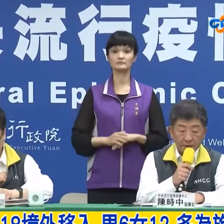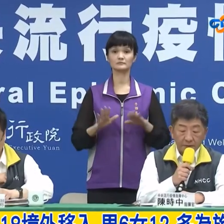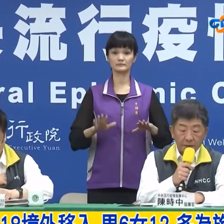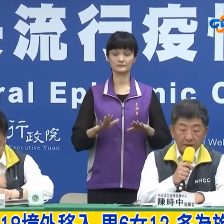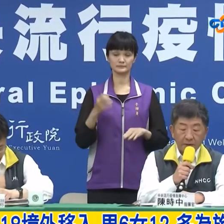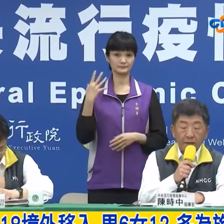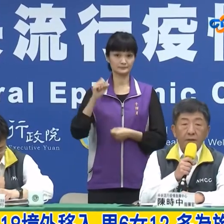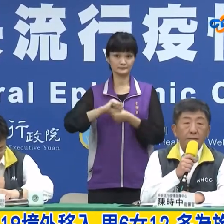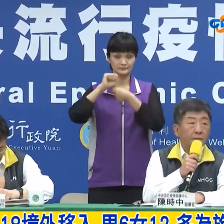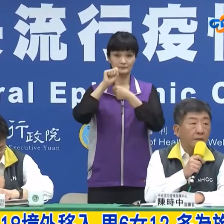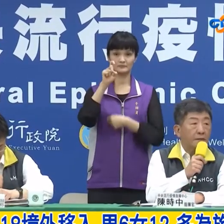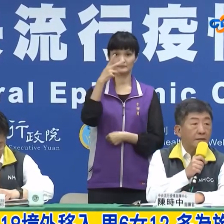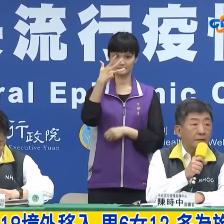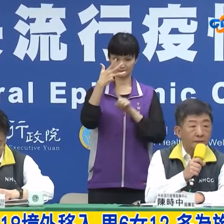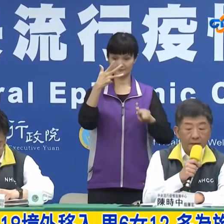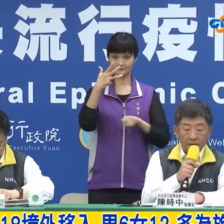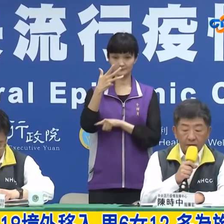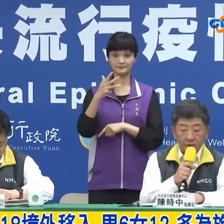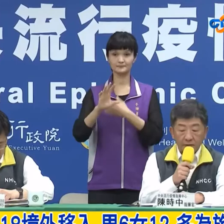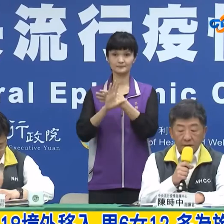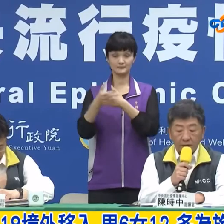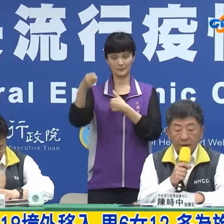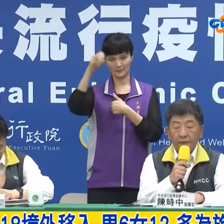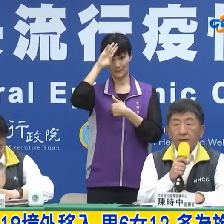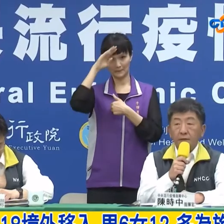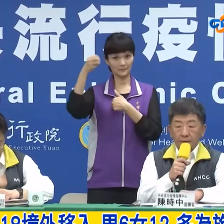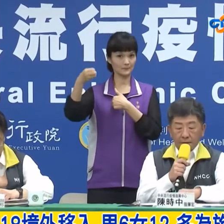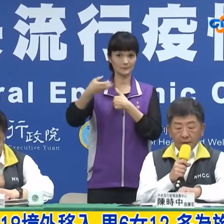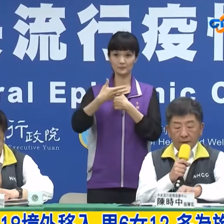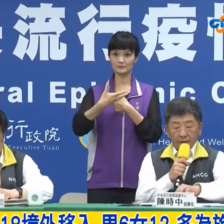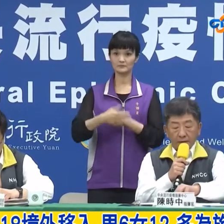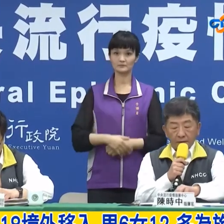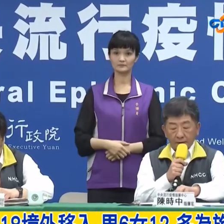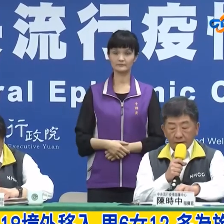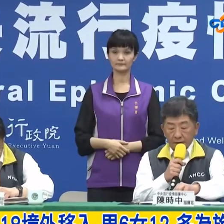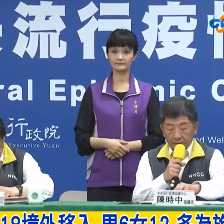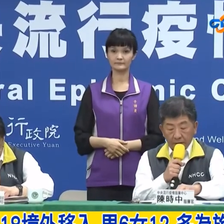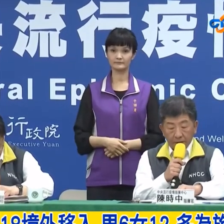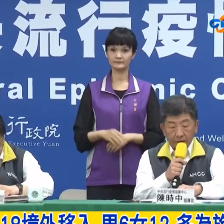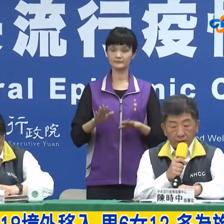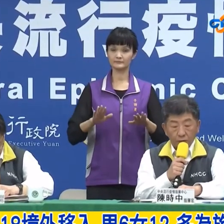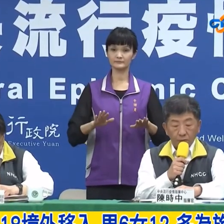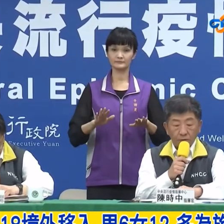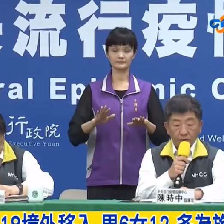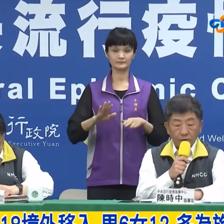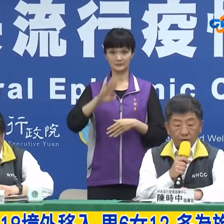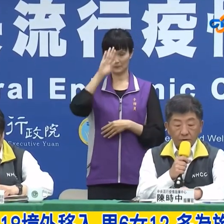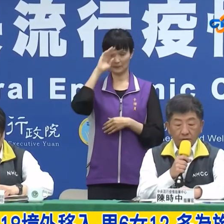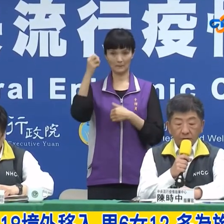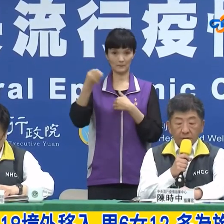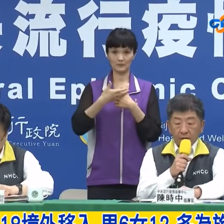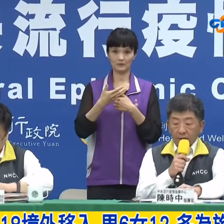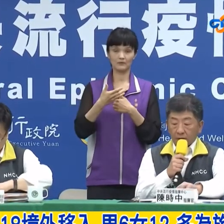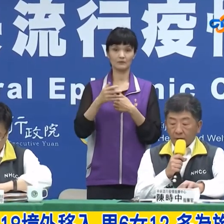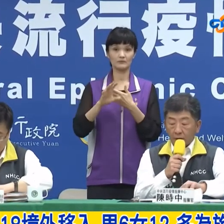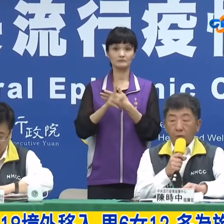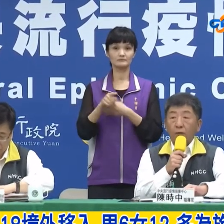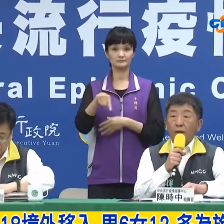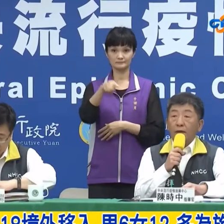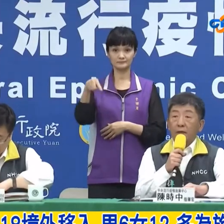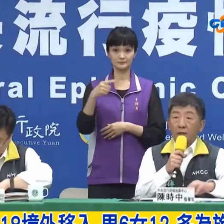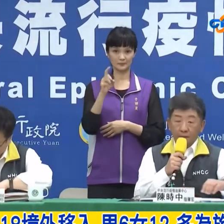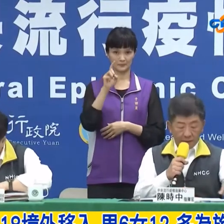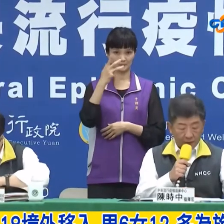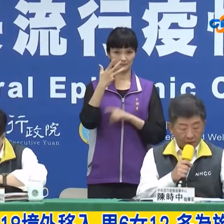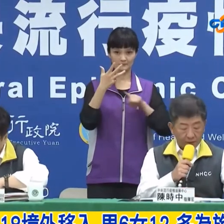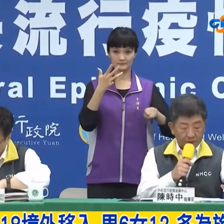增个18个境外移入的个案。好，那这18个哈，全部都是哈到国